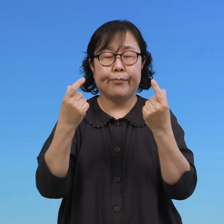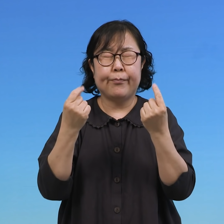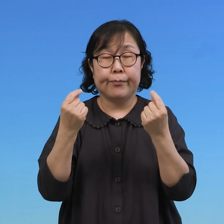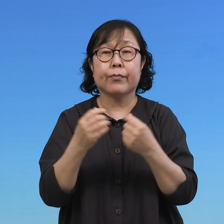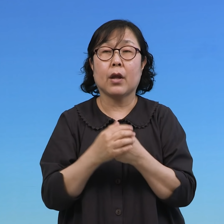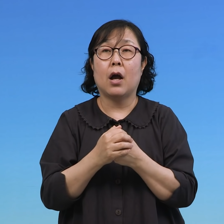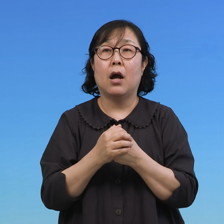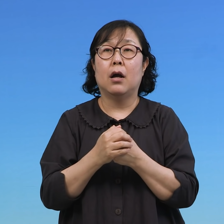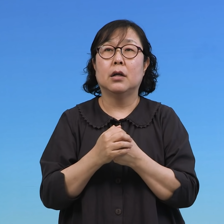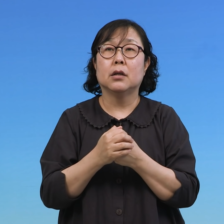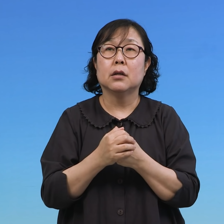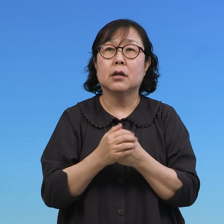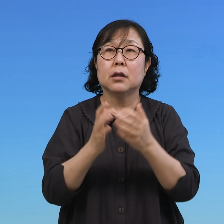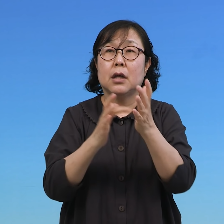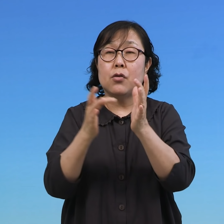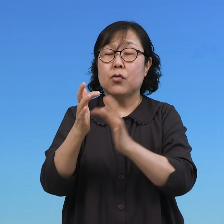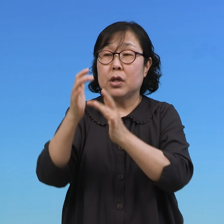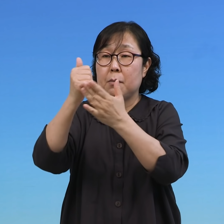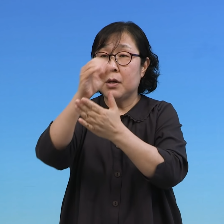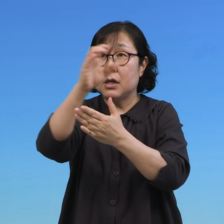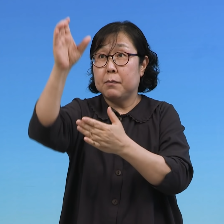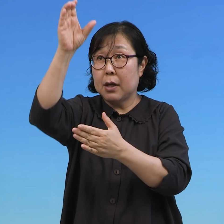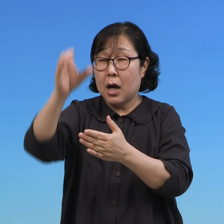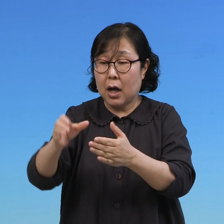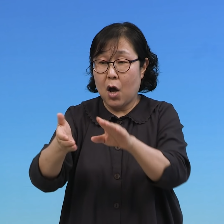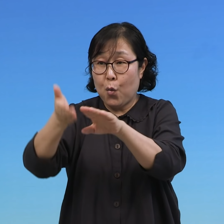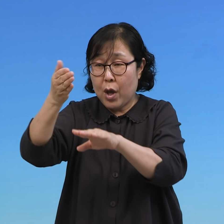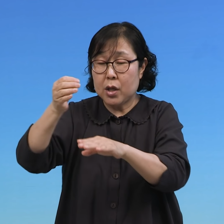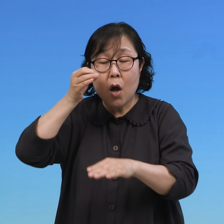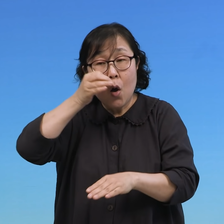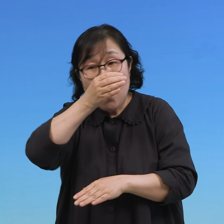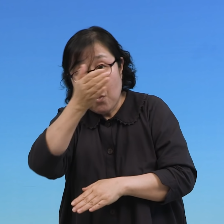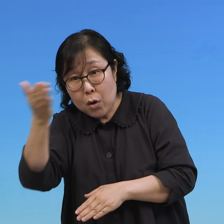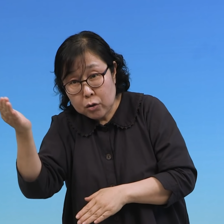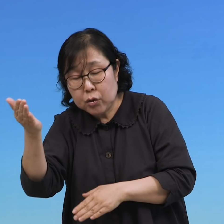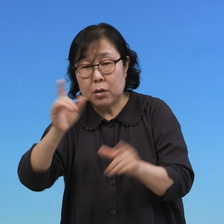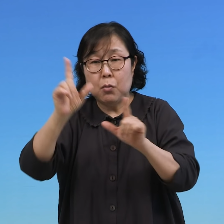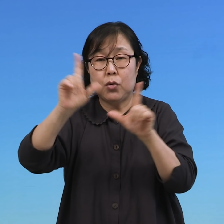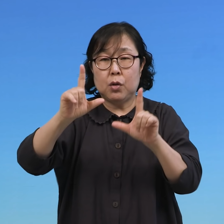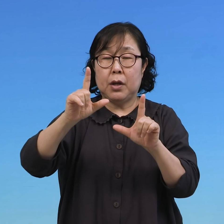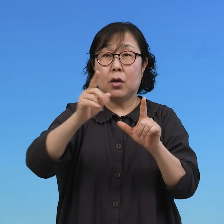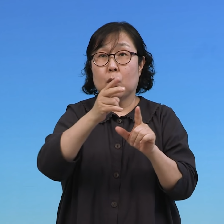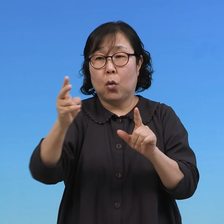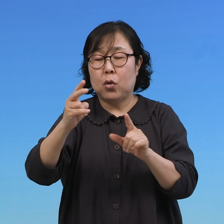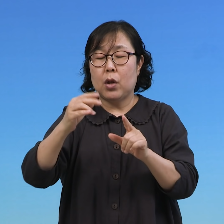예수님이 십자가에서 보여주신 그 모습이 하나님의 아들로서의 권리 포기.